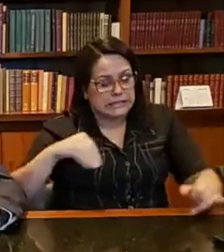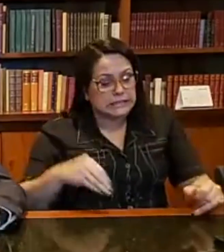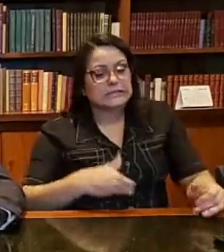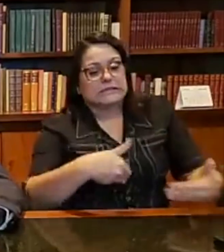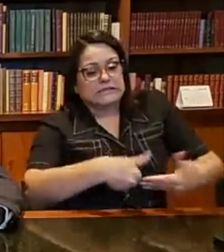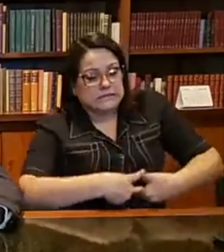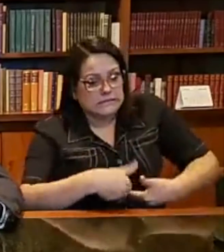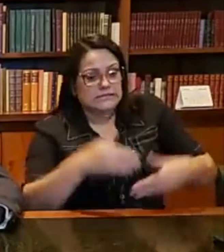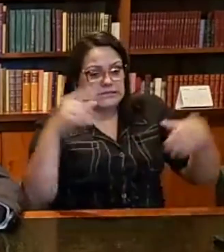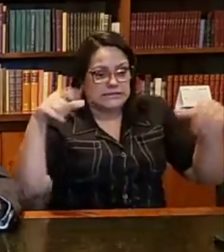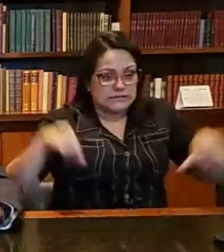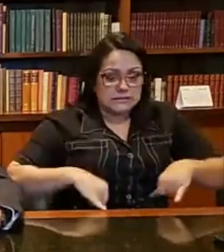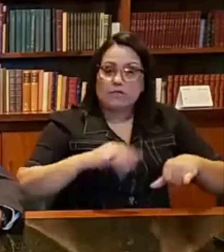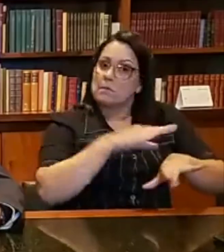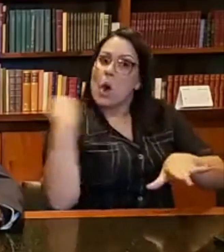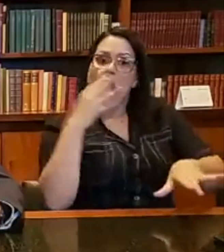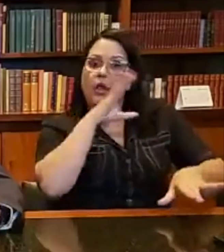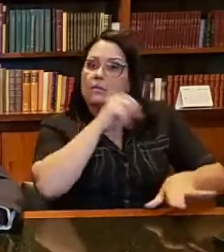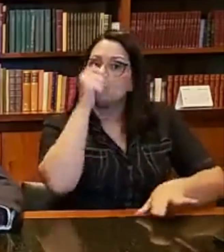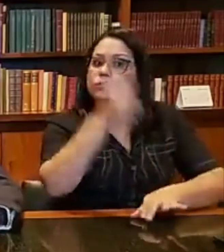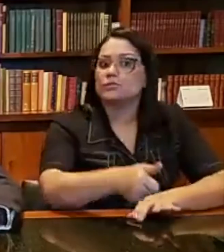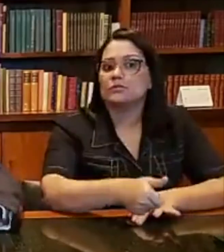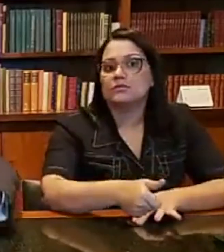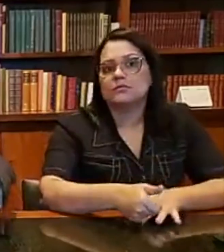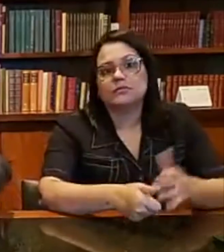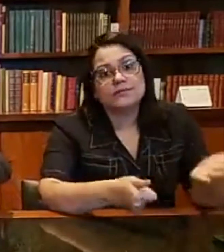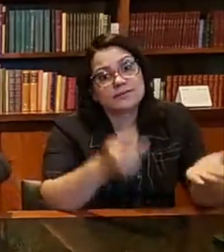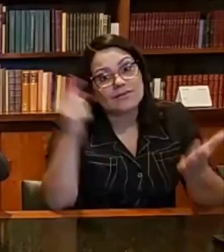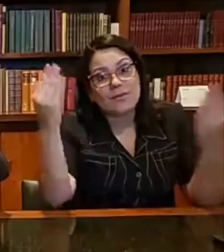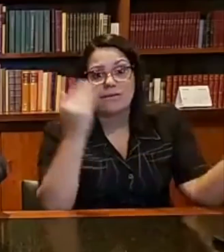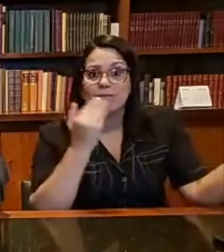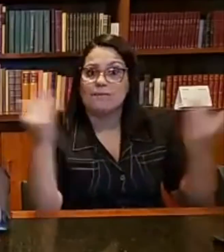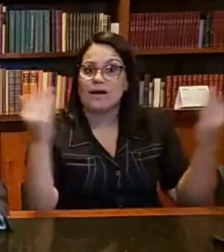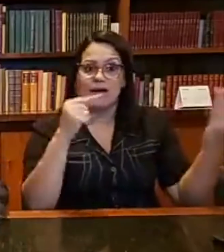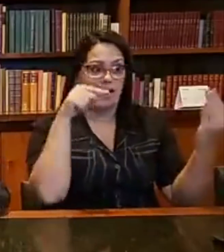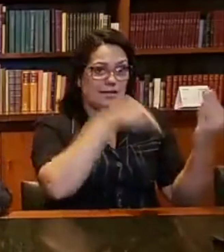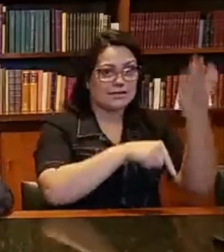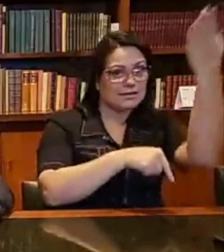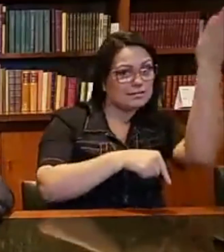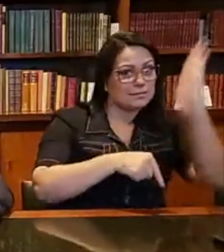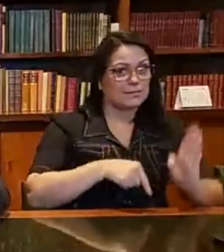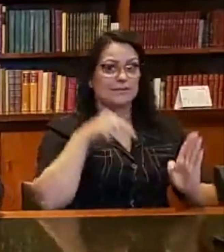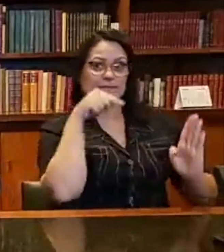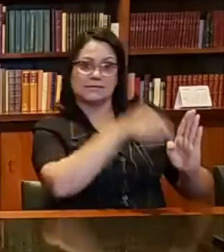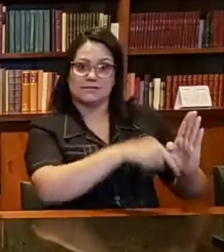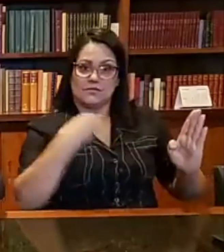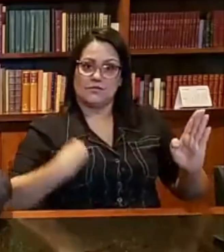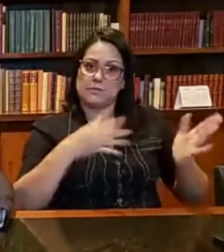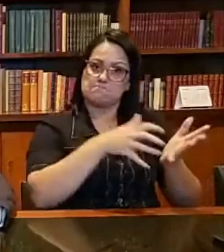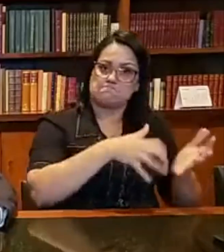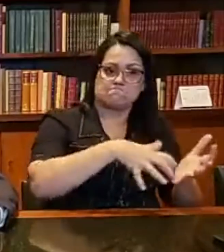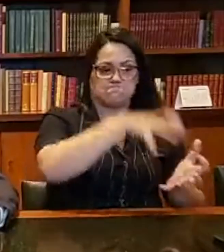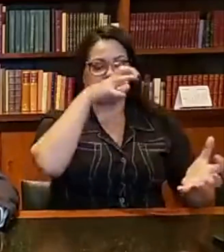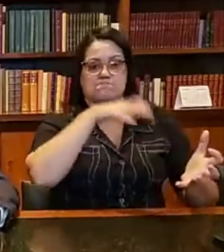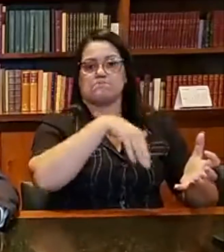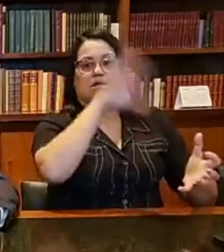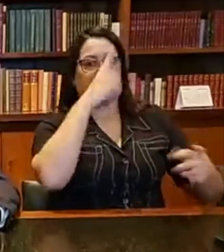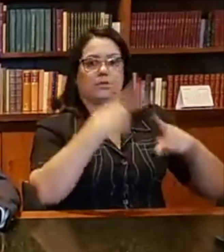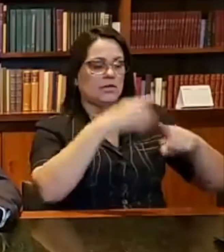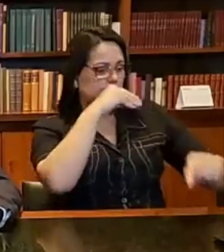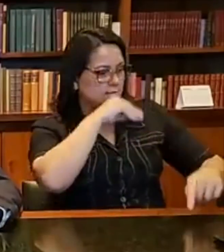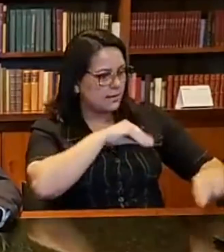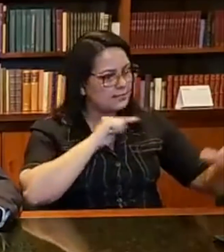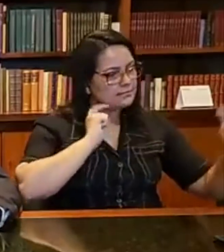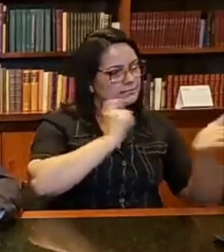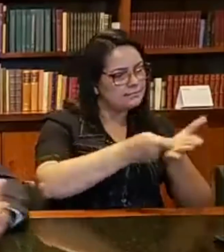busquei levar ao conhecimento público. Não podia fugir da verdade. Eu estou respondendo o processo, dentro e fora do Brasil,